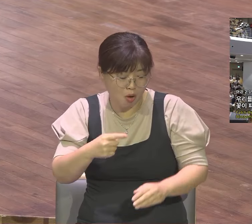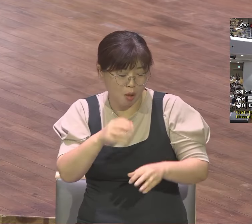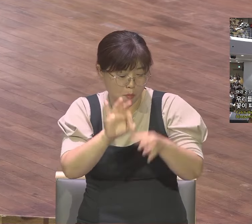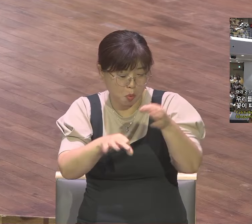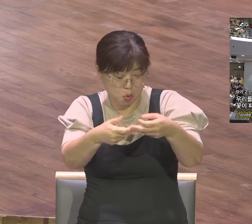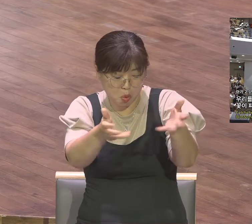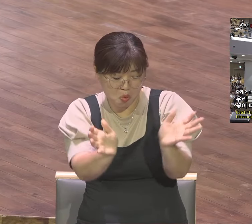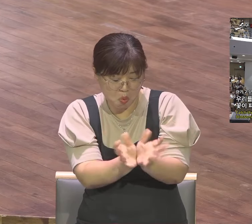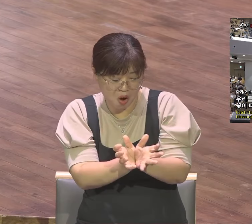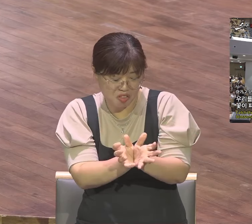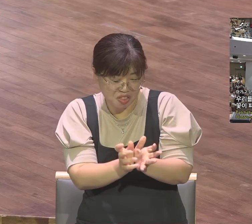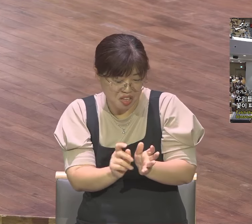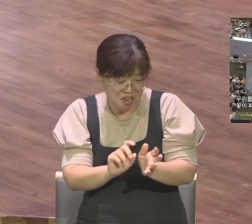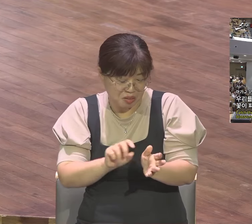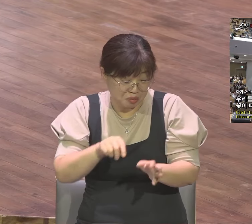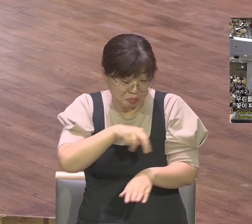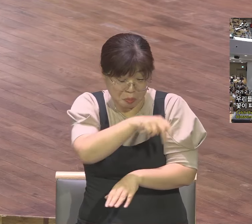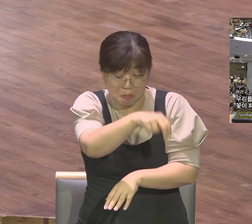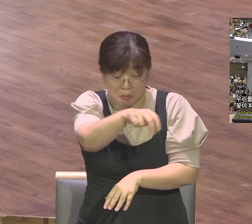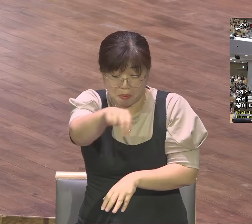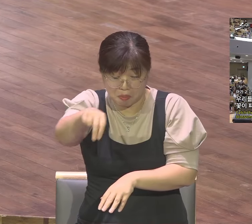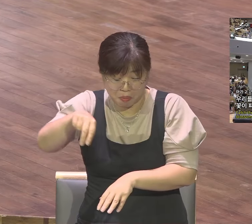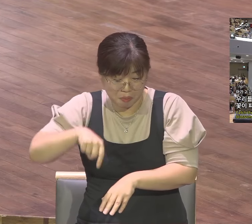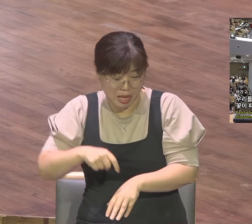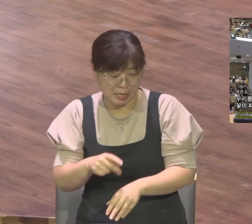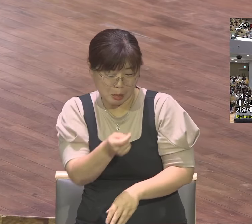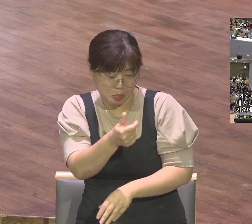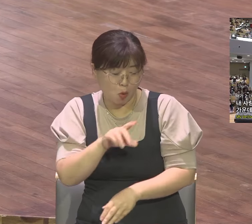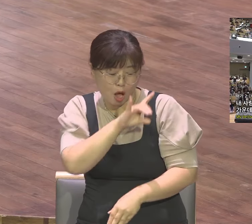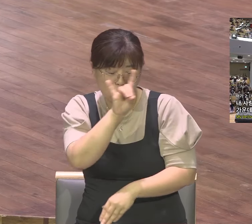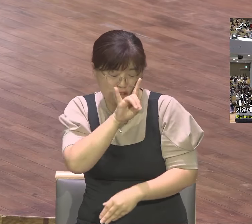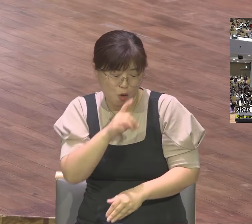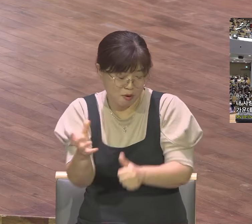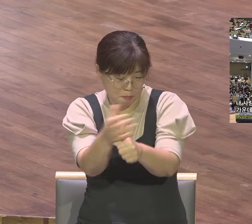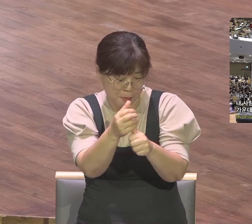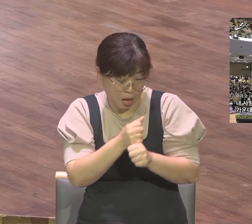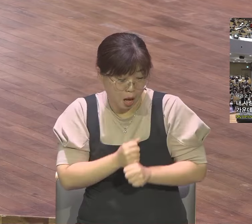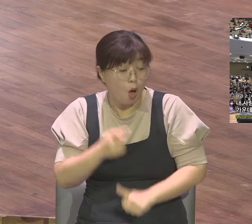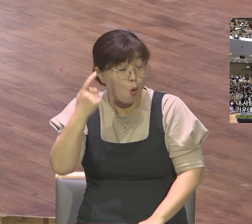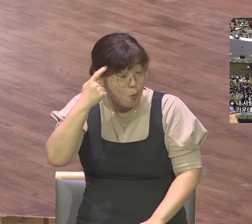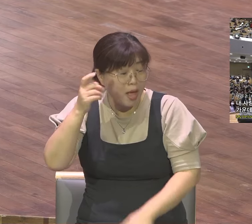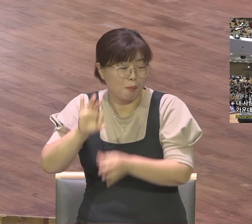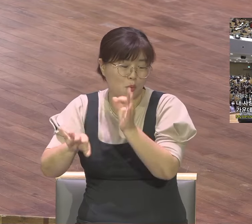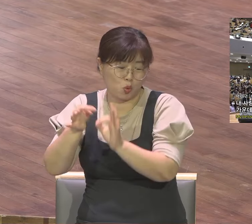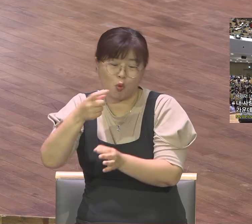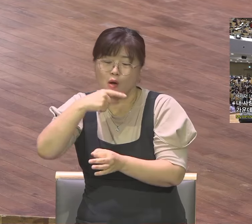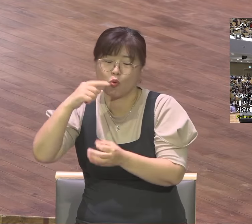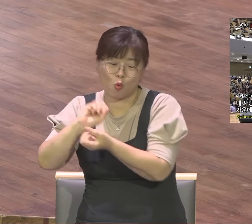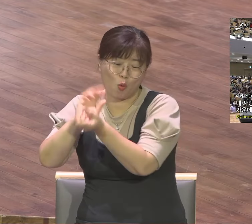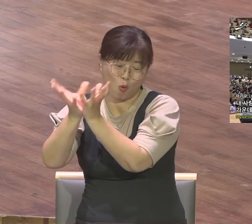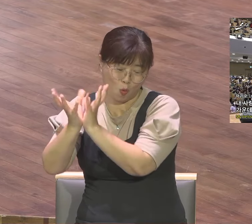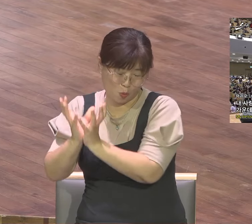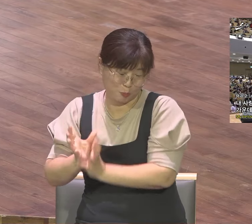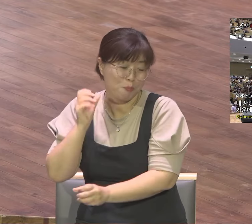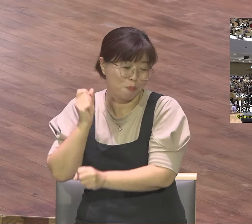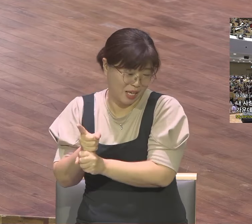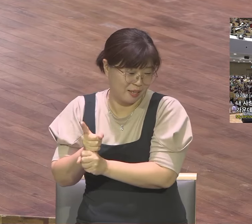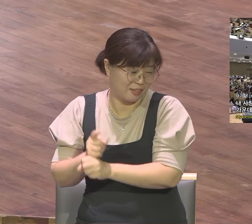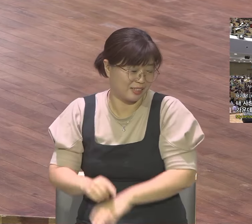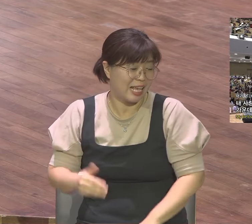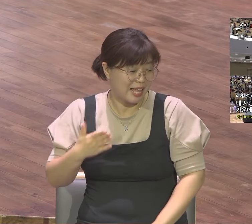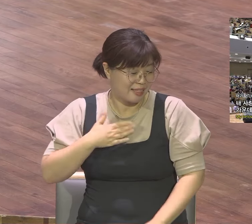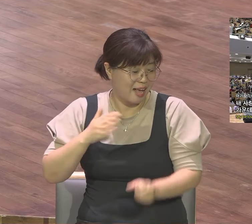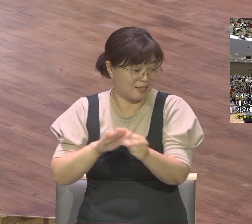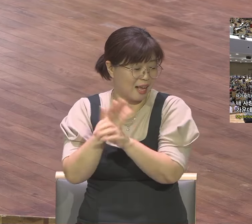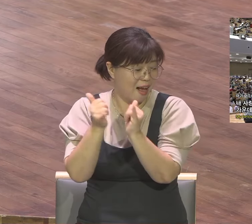작은 여우를 잡으라. 우리의 포도원에 꽃이 피었음이라. 두절 같이 읽읍시다. 내 사랑하는